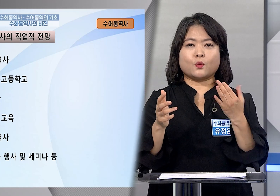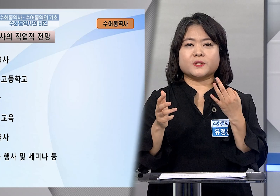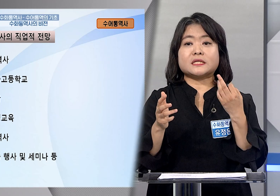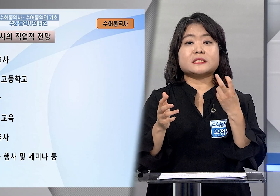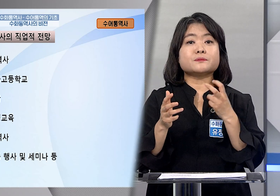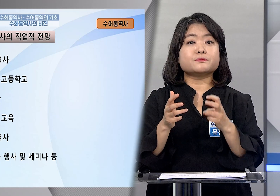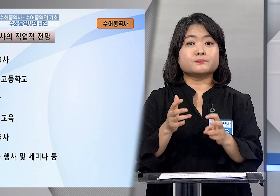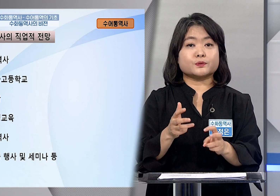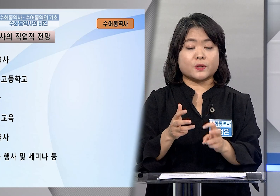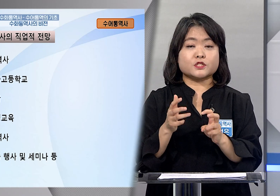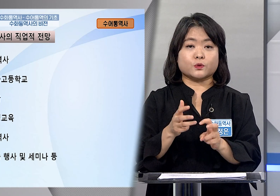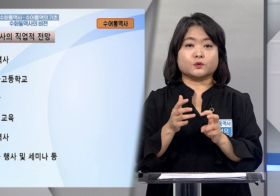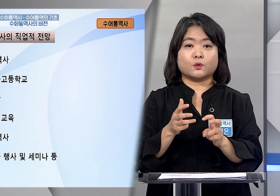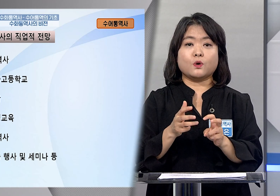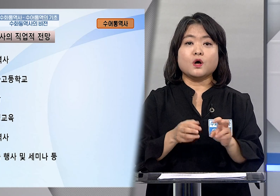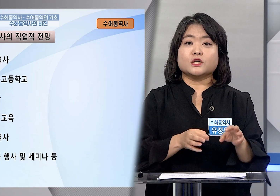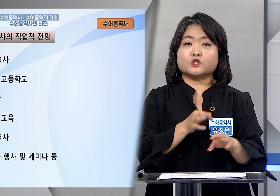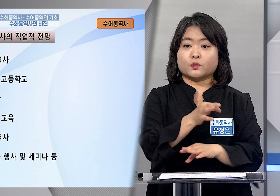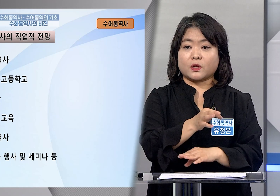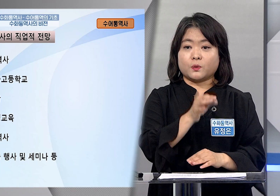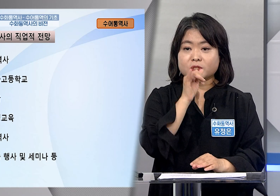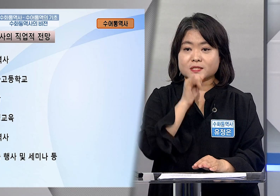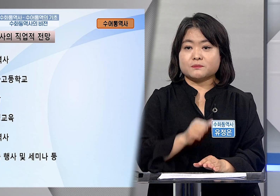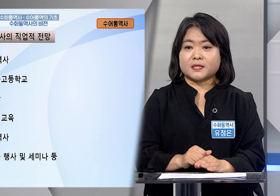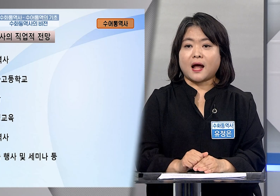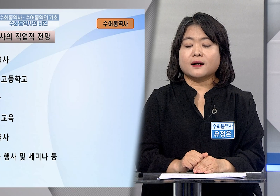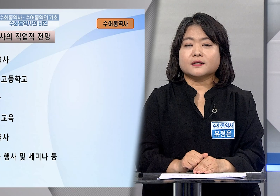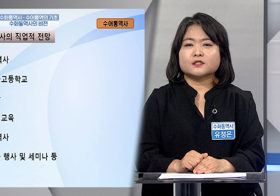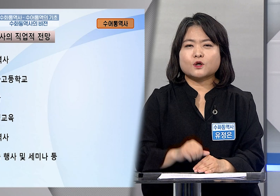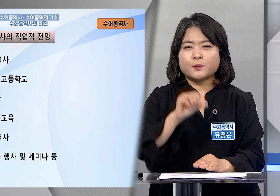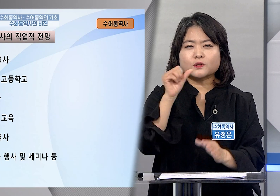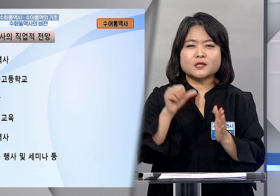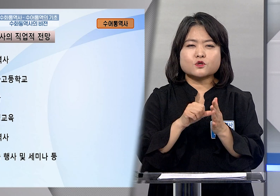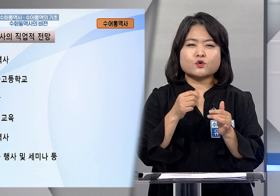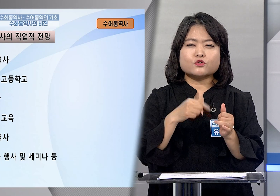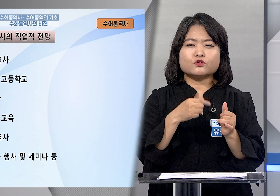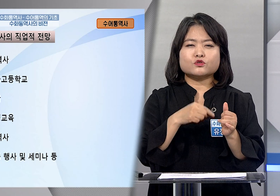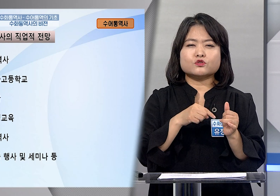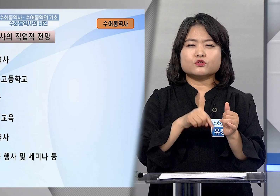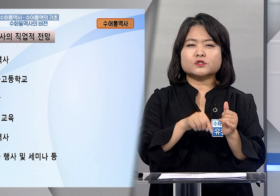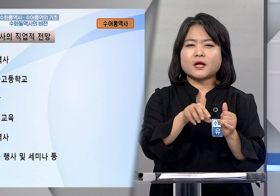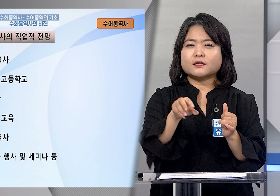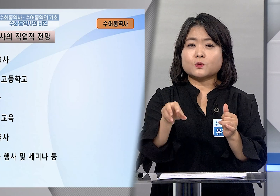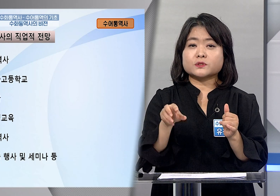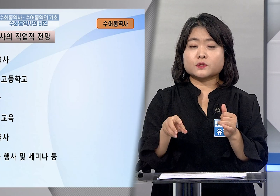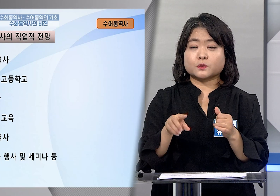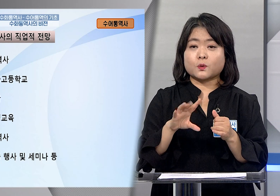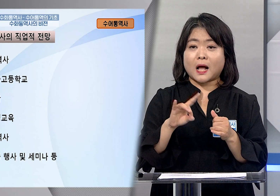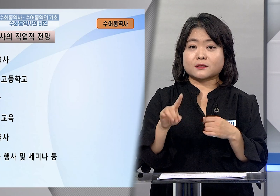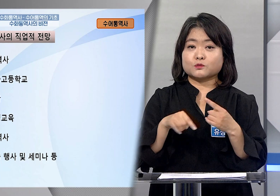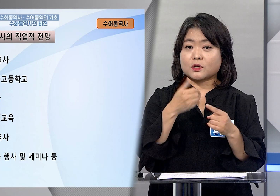교비 20%의 지원으로 지원되고 있습니다. 그리고 평생 교육을 하는 곳에서도 가끔